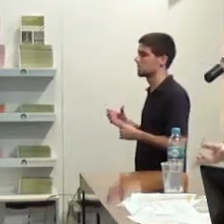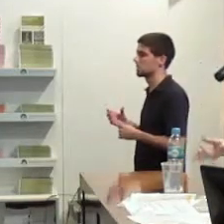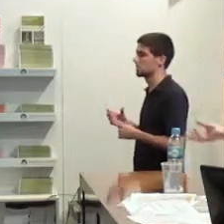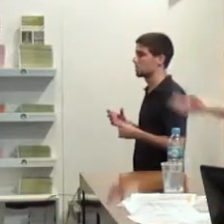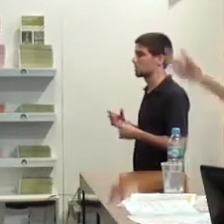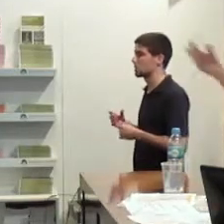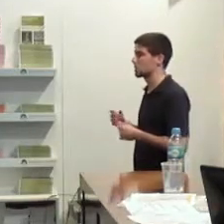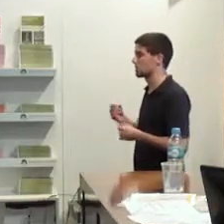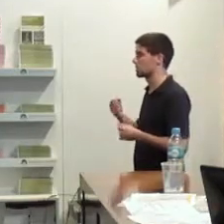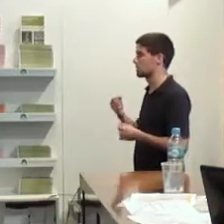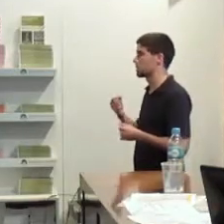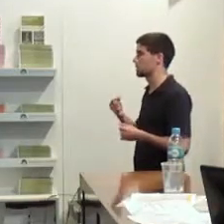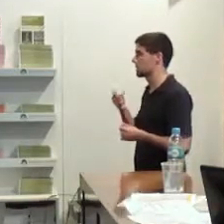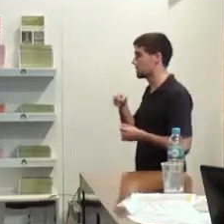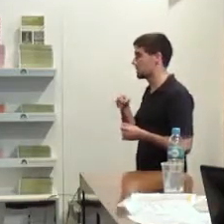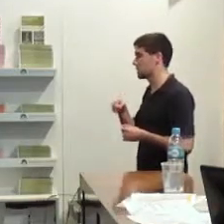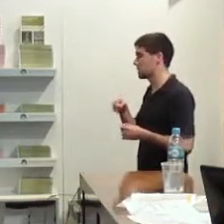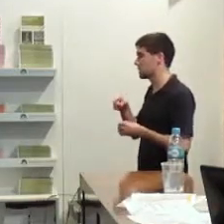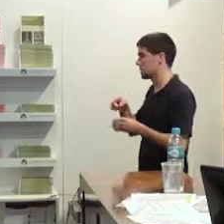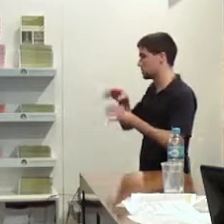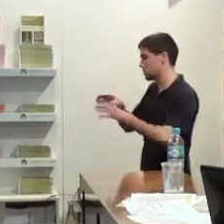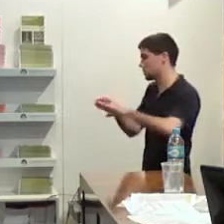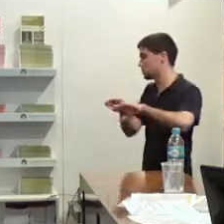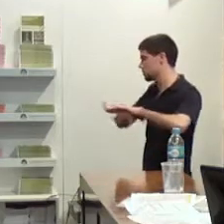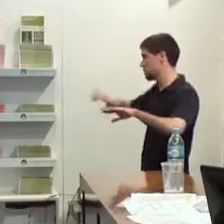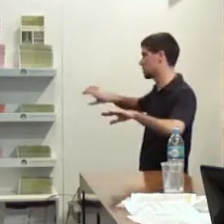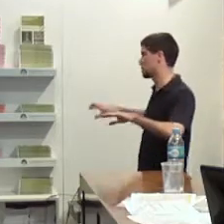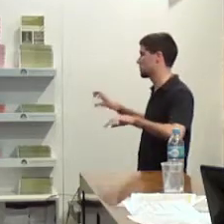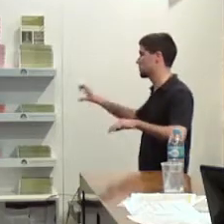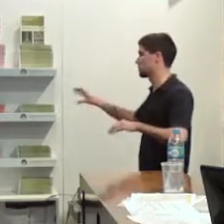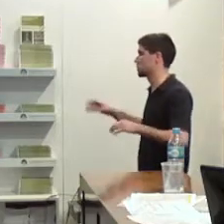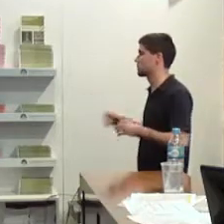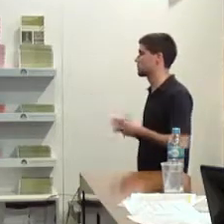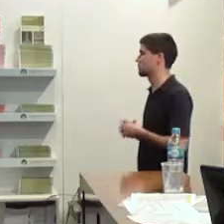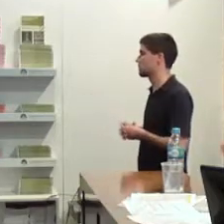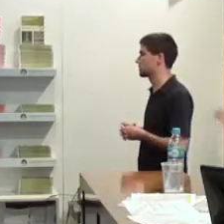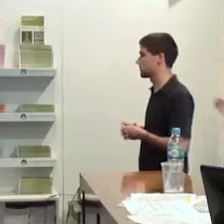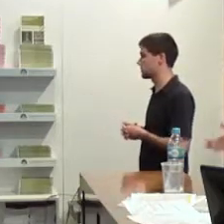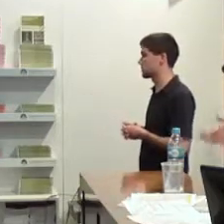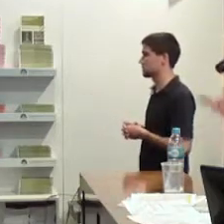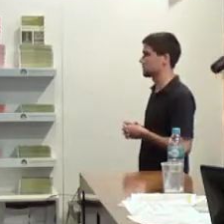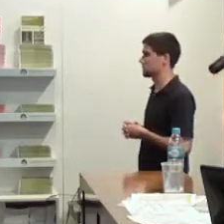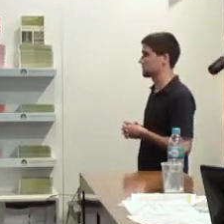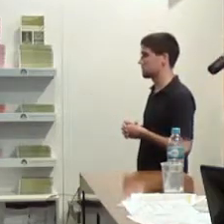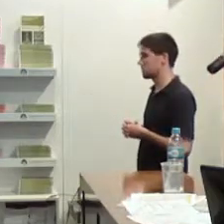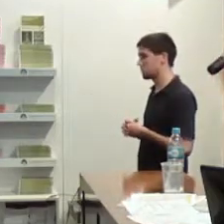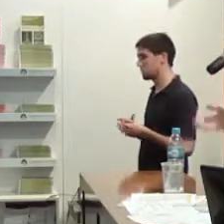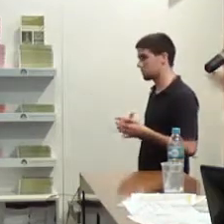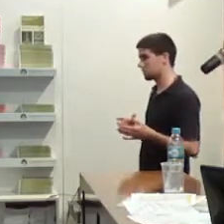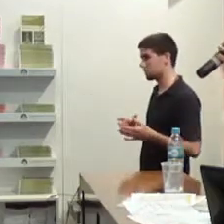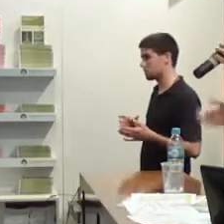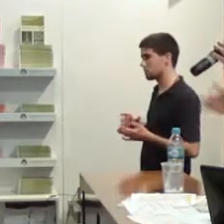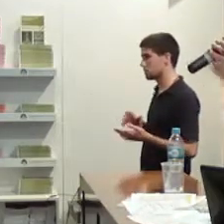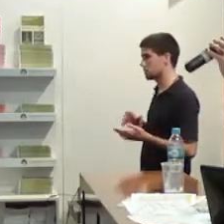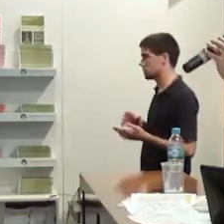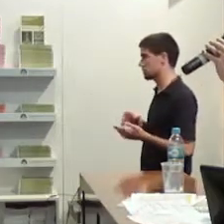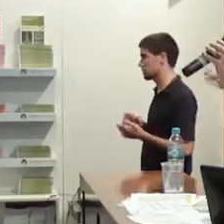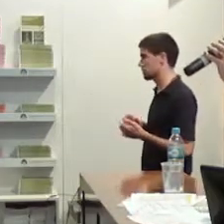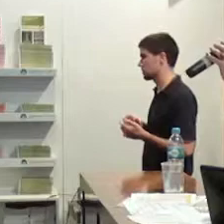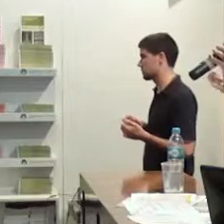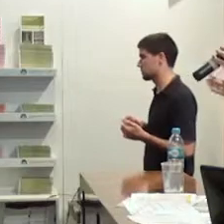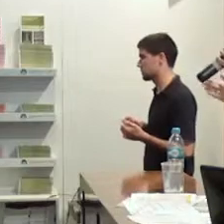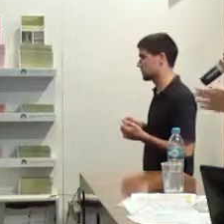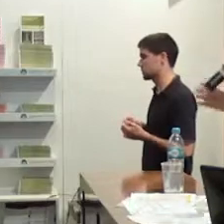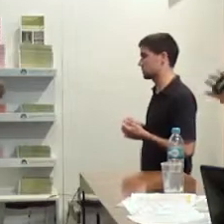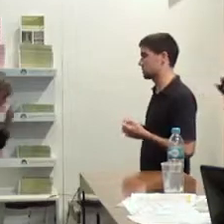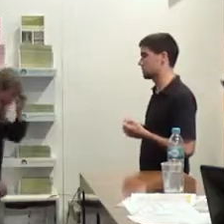obras, y ahora vuelven a ser invertidos, pero en definitiva nunca se usaron para ampliar la línea de subte, el motivo por el cual se